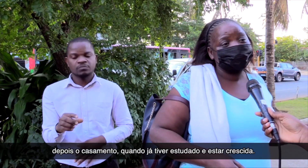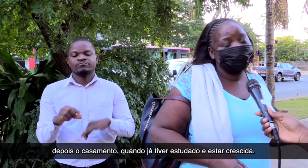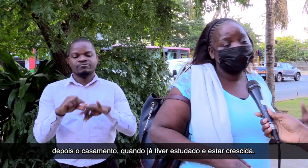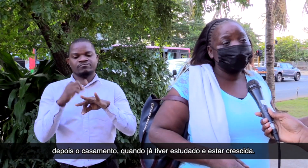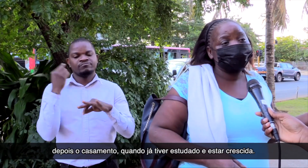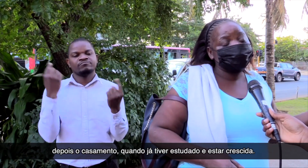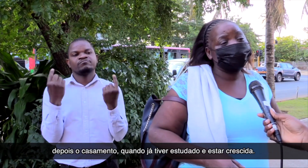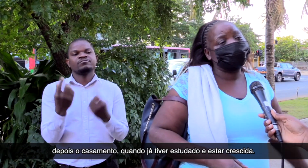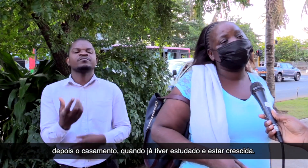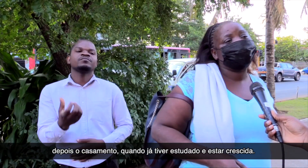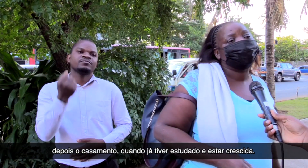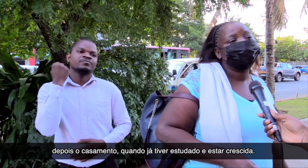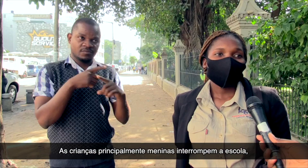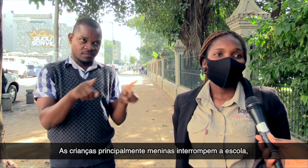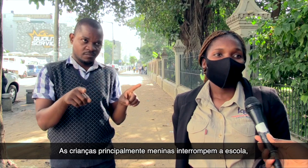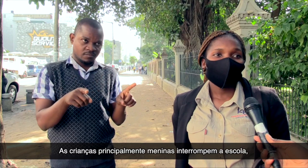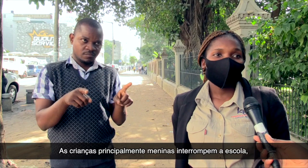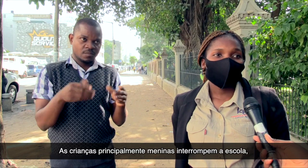crescida.